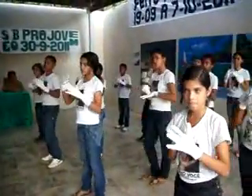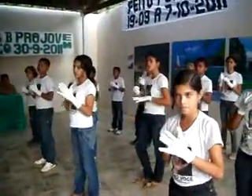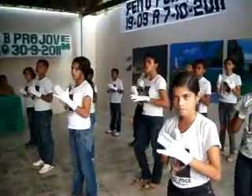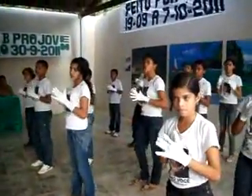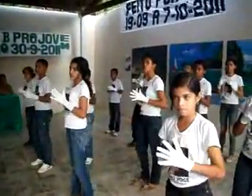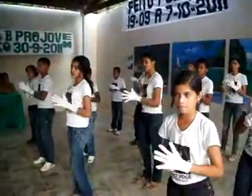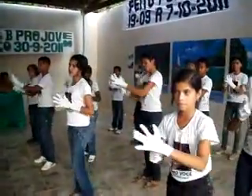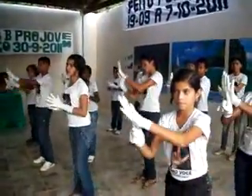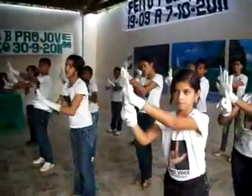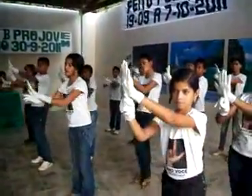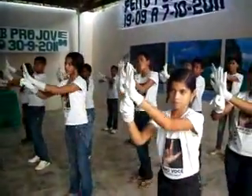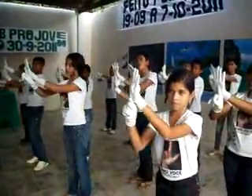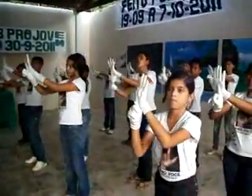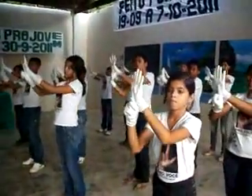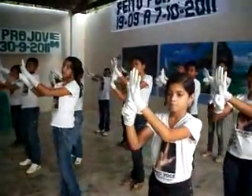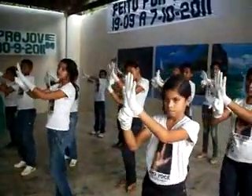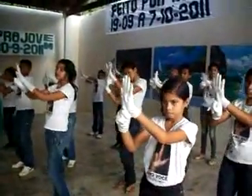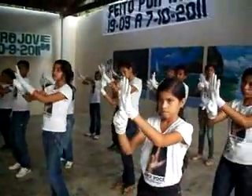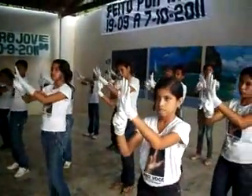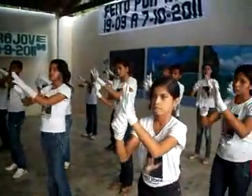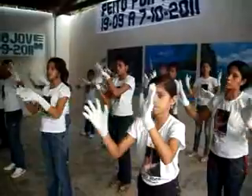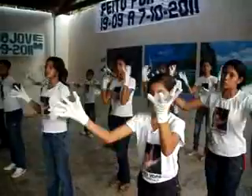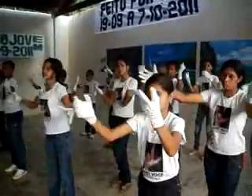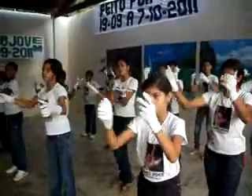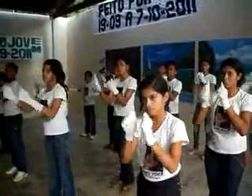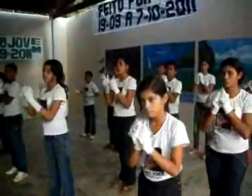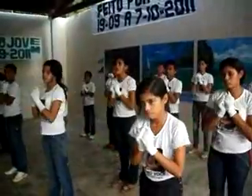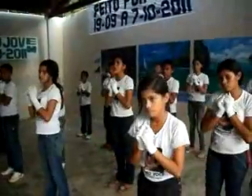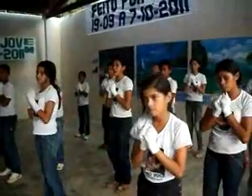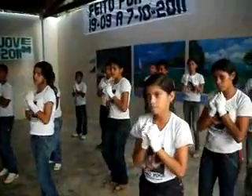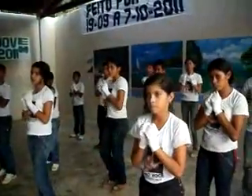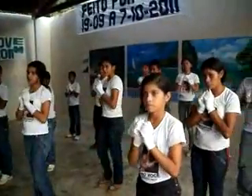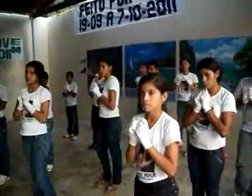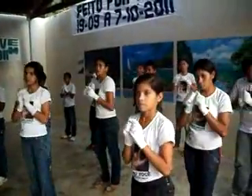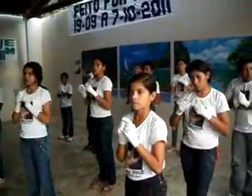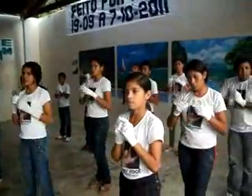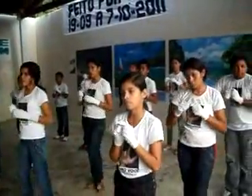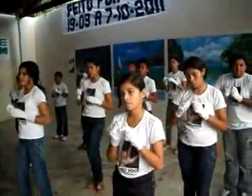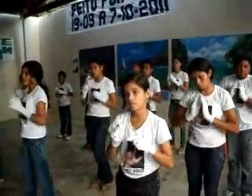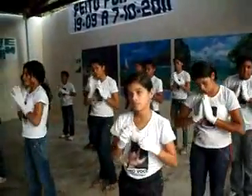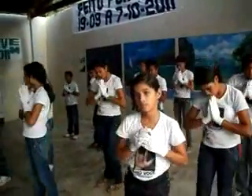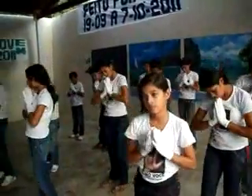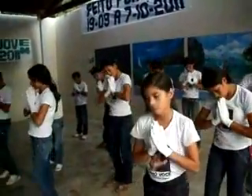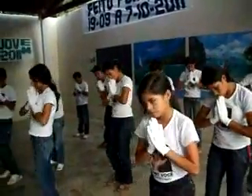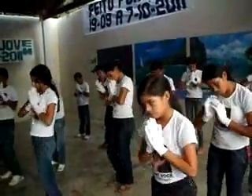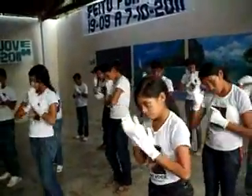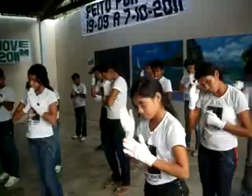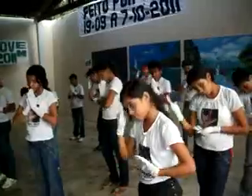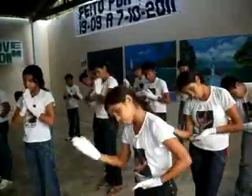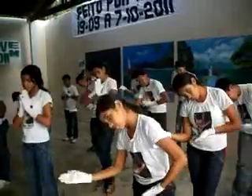conquistou Vamos juntos fazer E todo dia que a gente se encontra